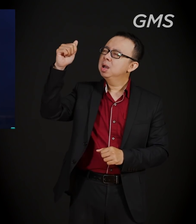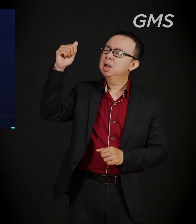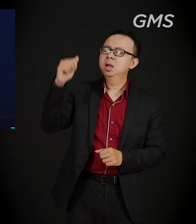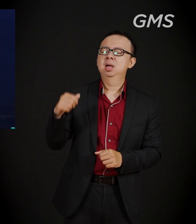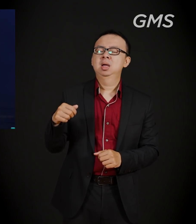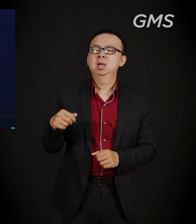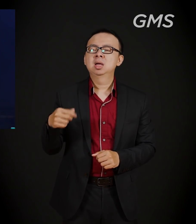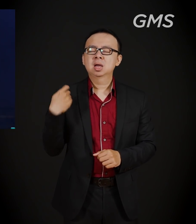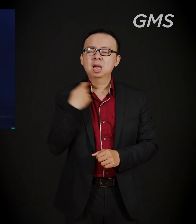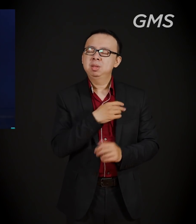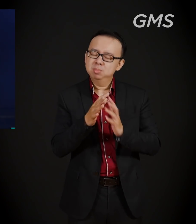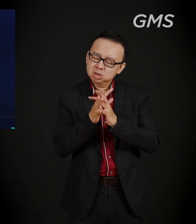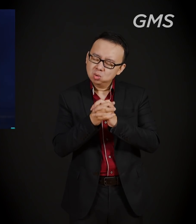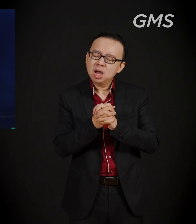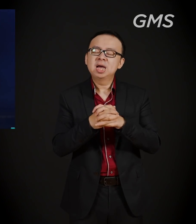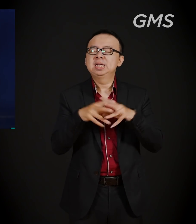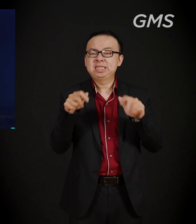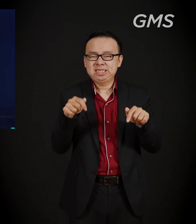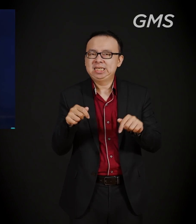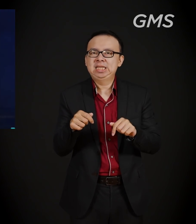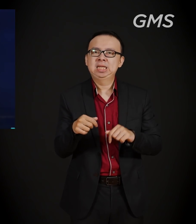ini, gembala. Bapa,